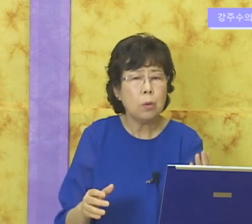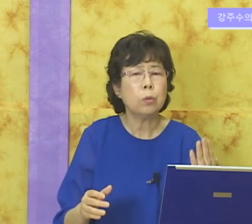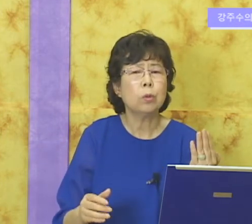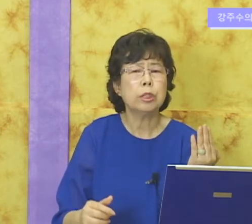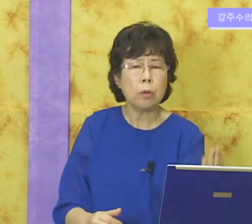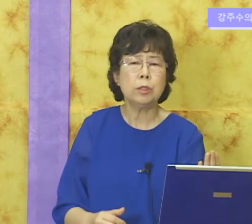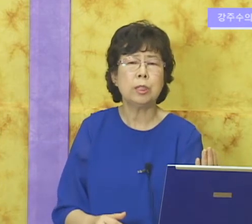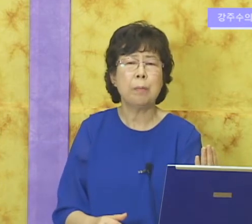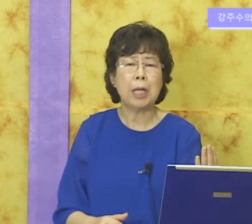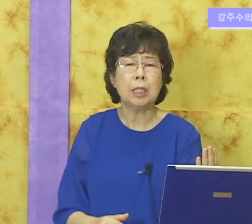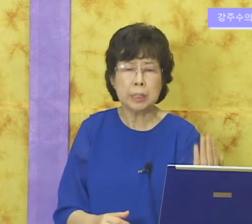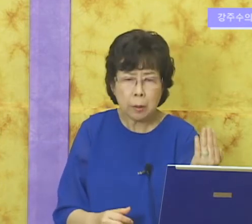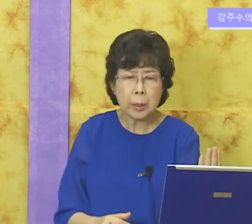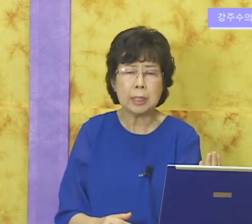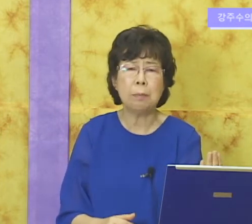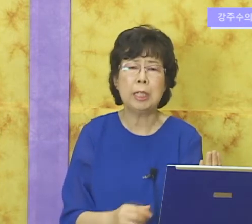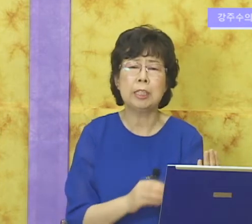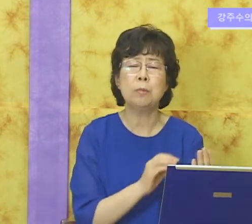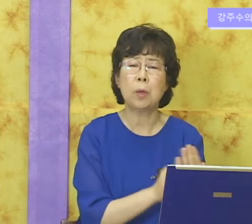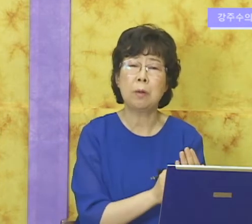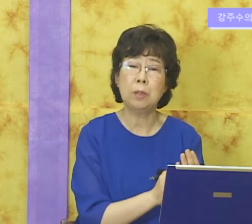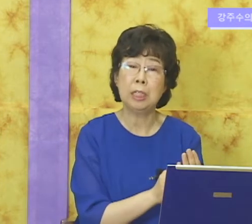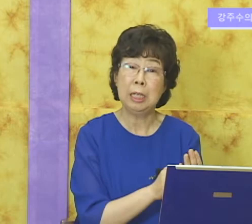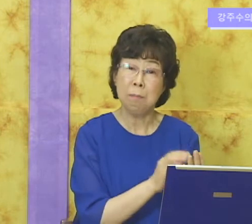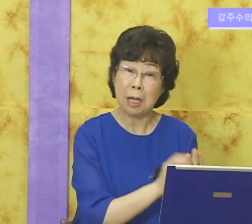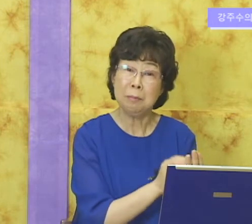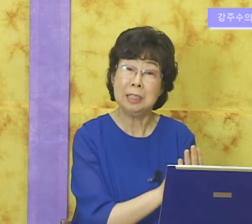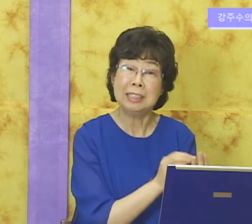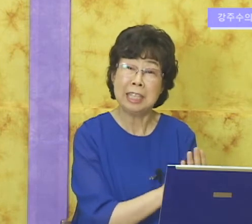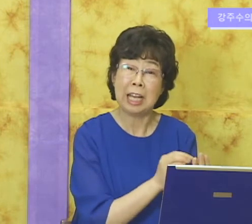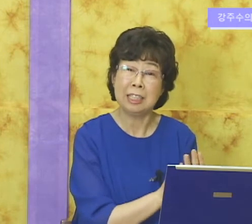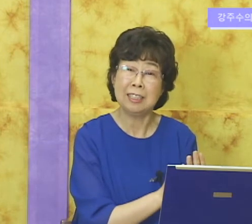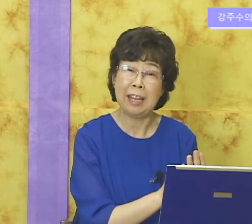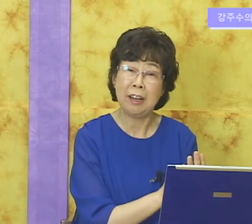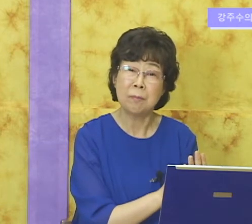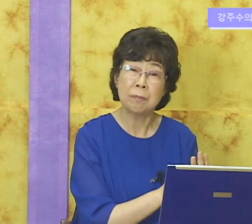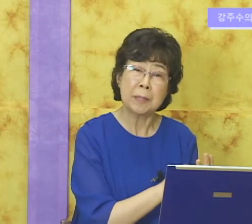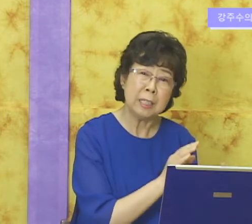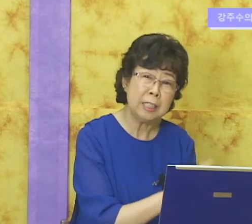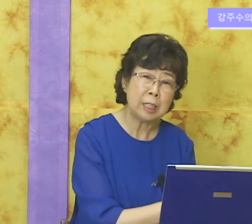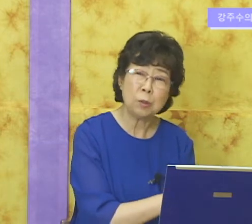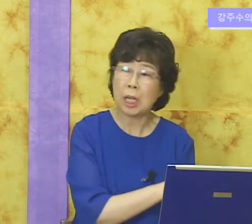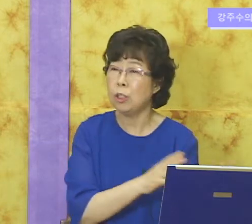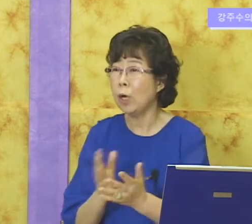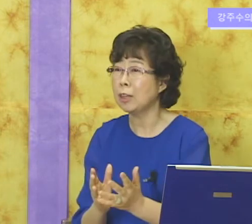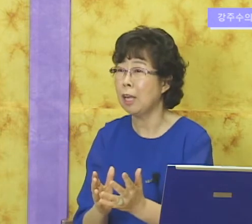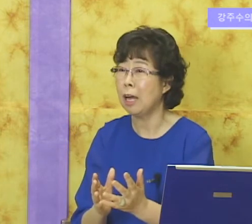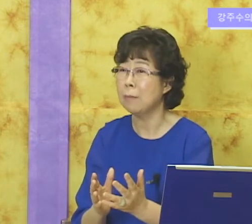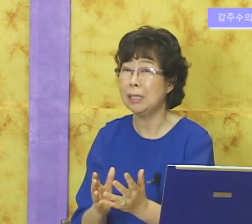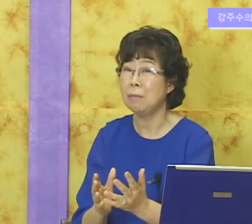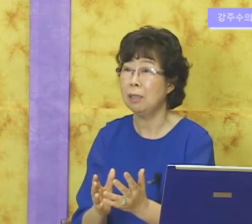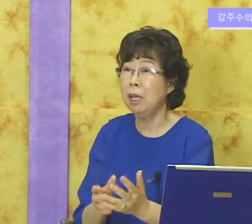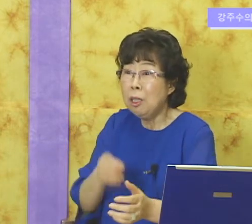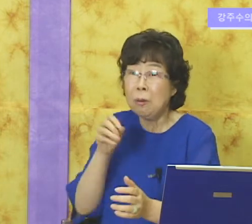오늘 또 새롭게 접한 정보라고는 방금 들은 그 이야기인 거예요. 그러니까 또 다른 농아 딱 만나면